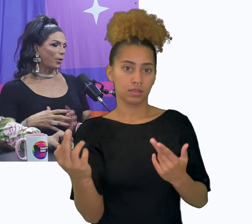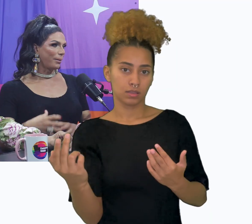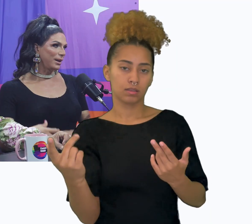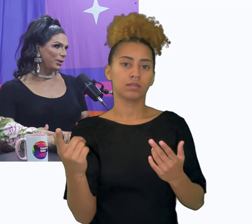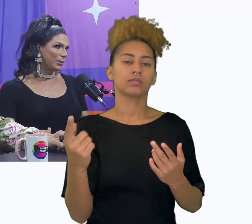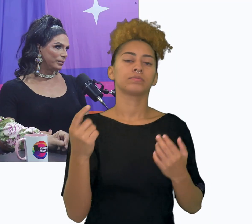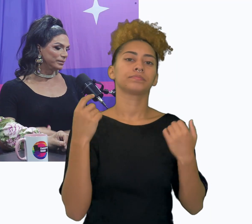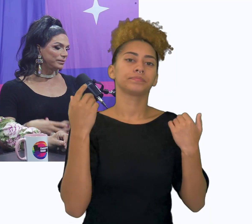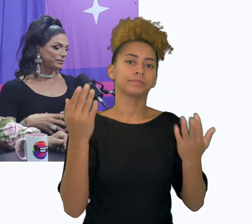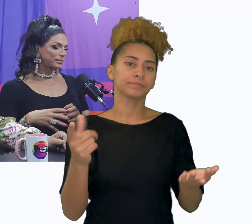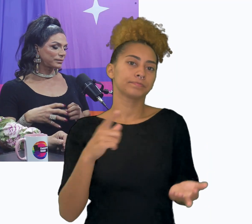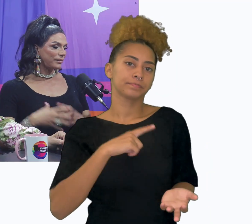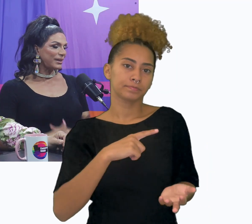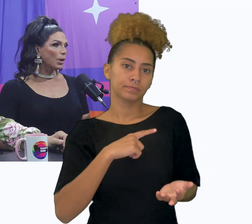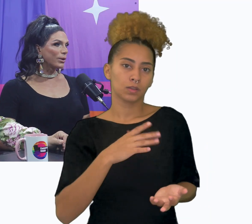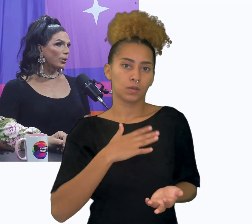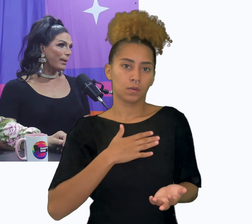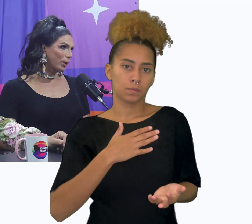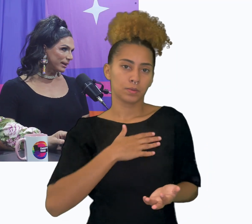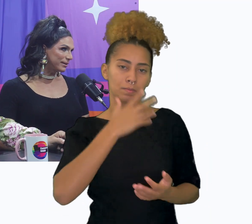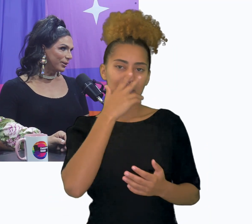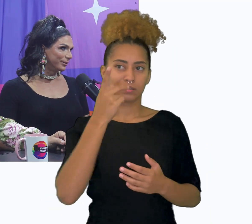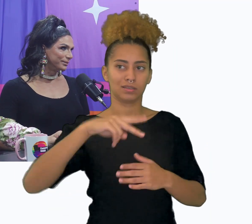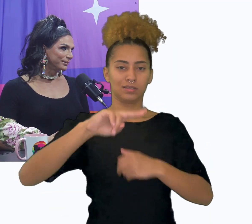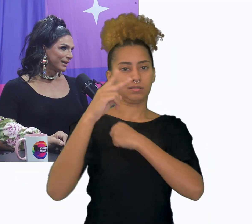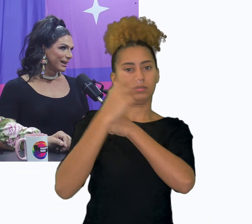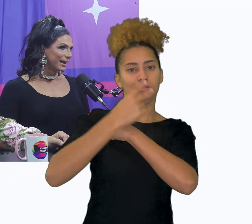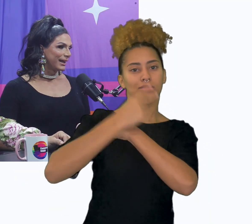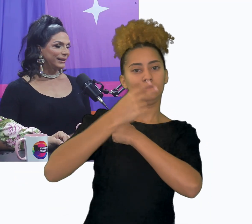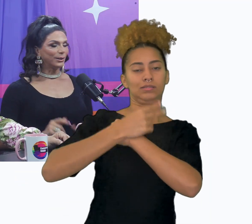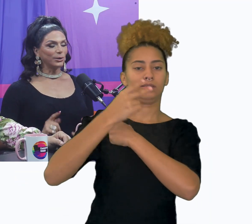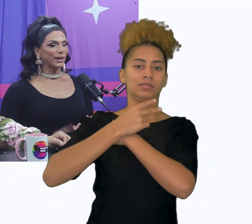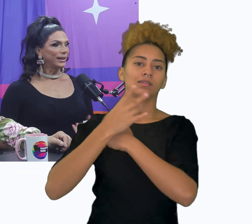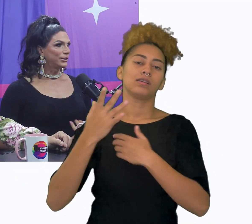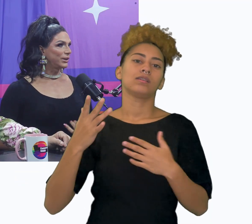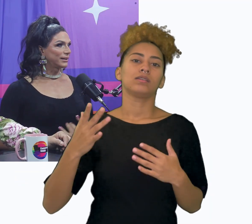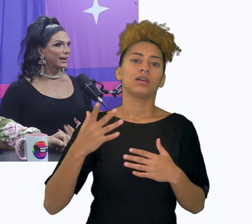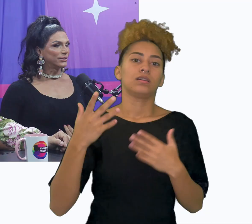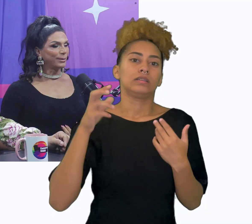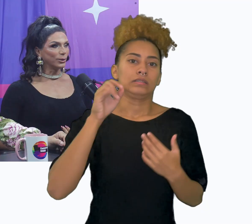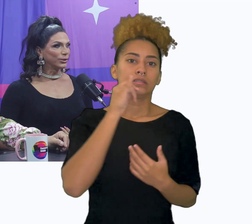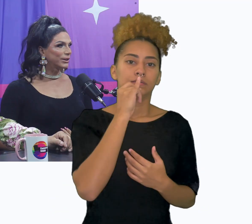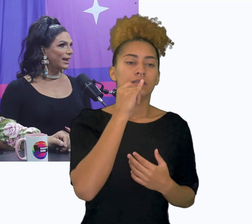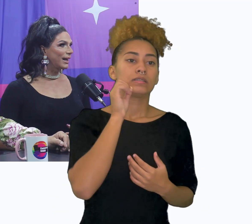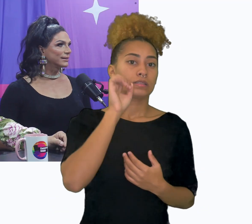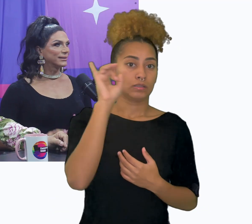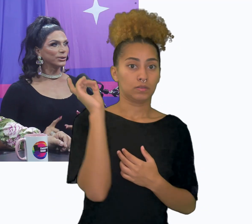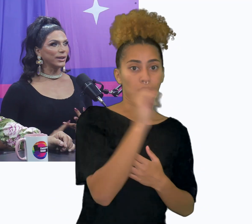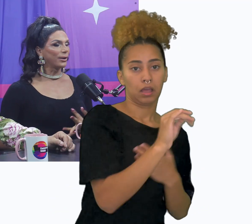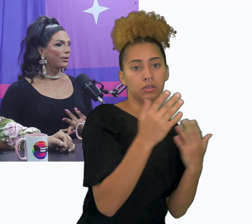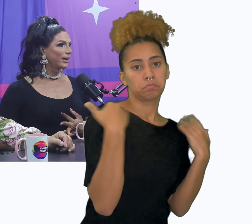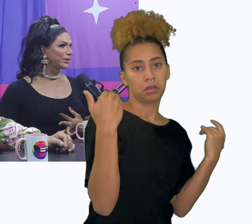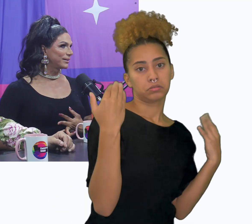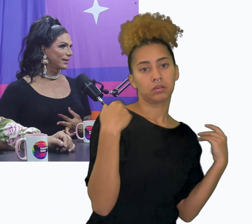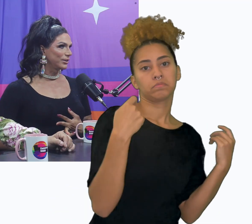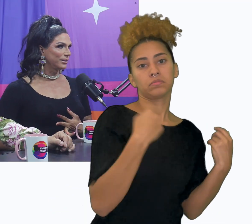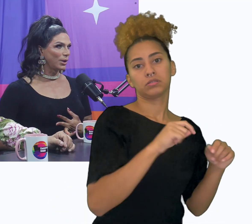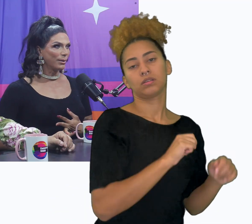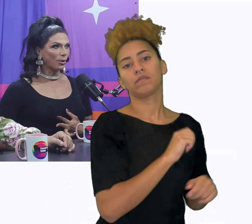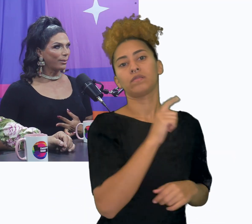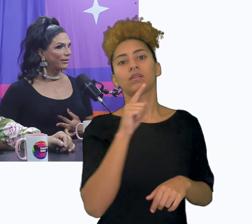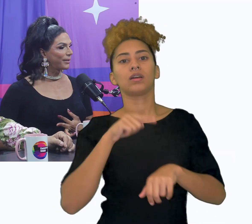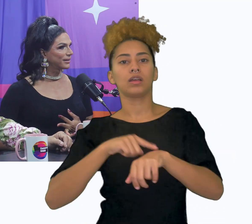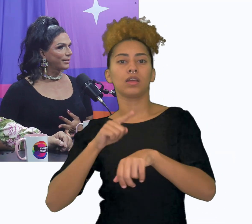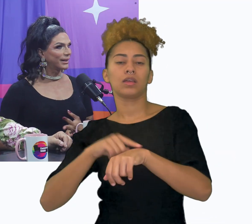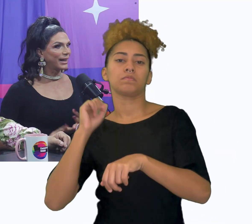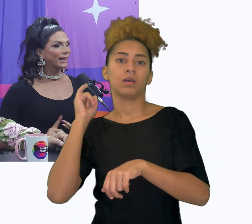existiu para comigo uma super proteção. Então eu saía, tinha que estar de meia-noite em casa. Se eu saía com alguém, tinha que saber. Meu